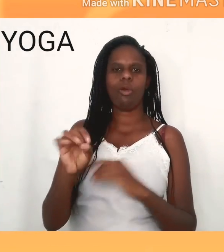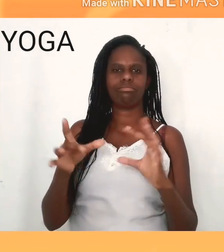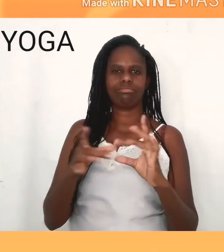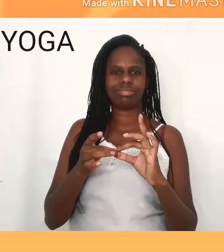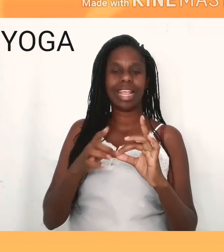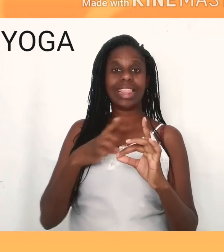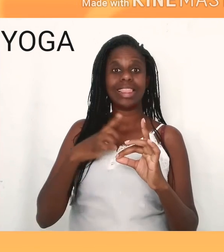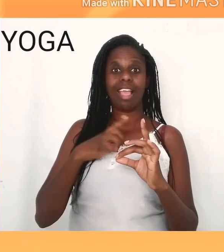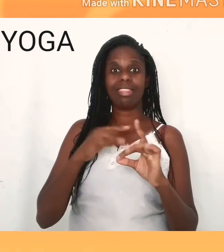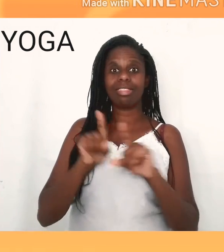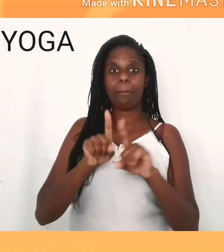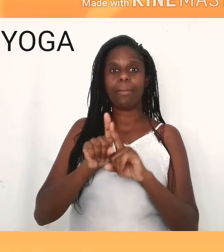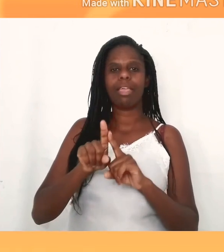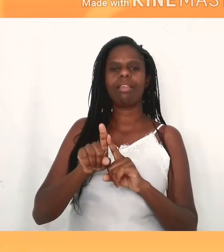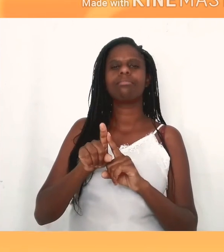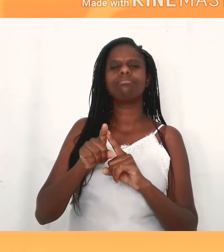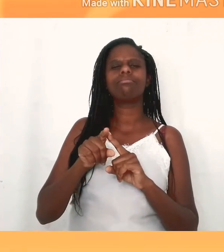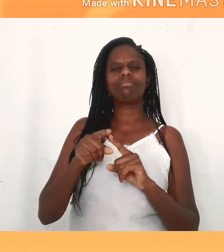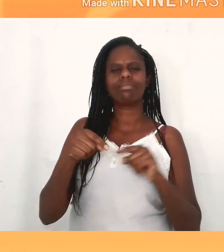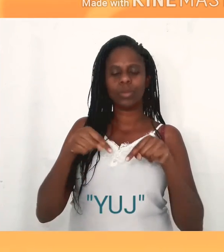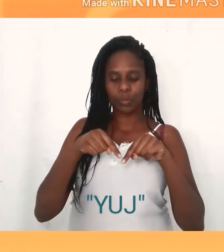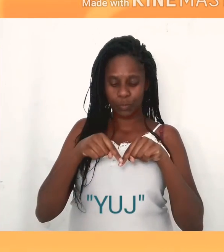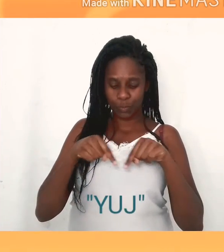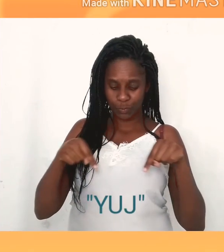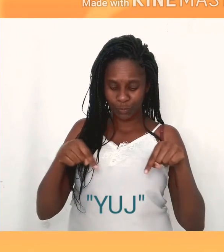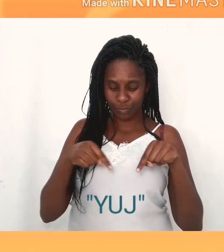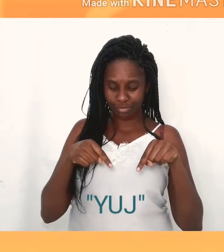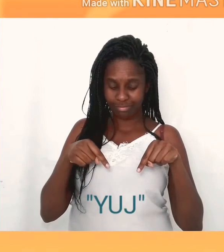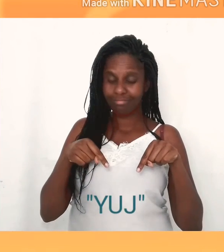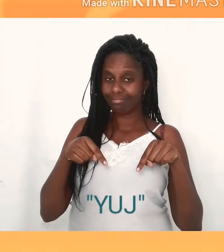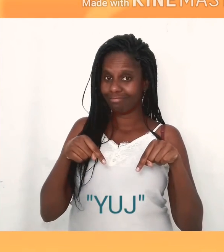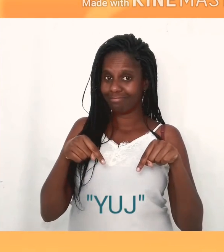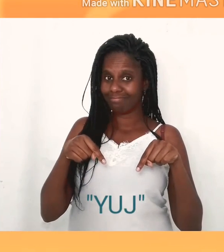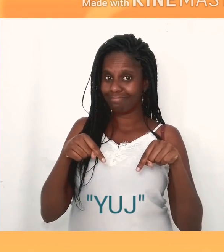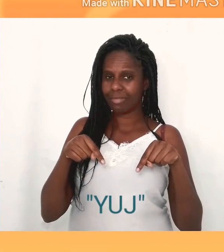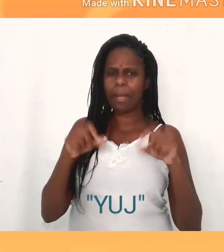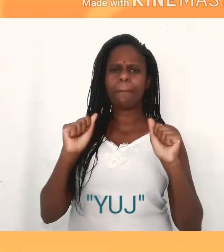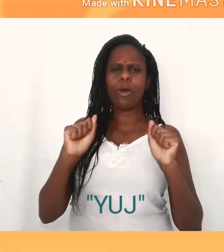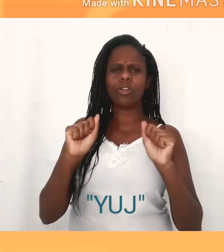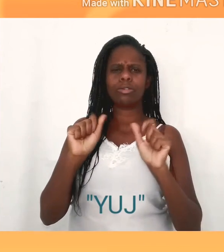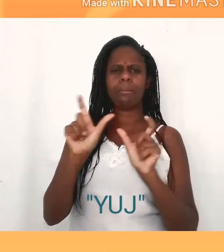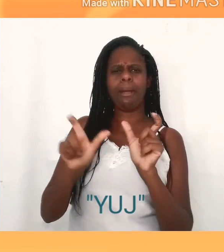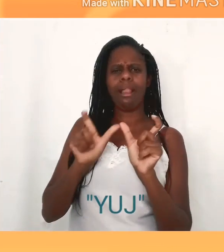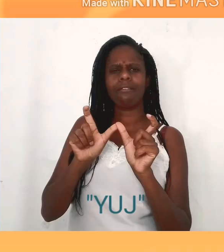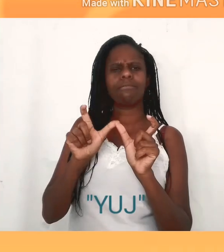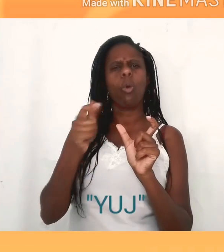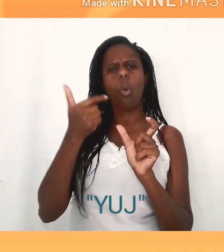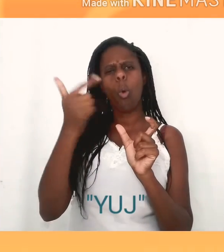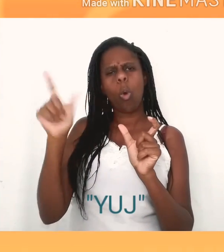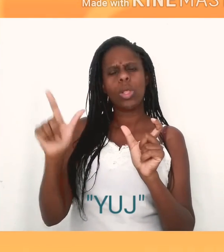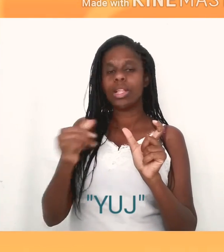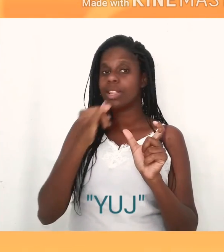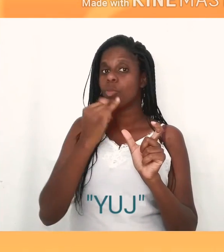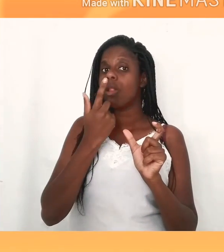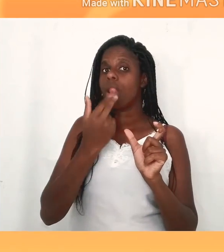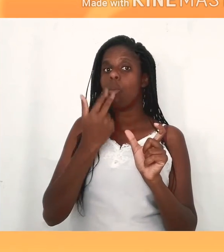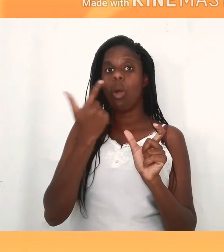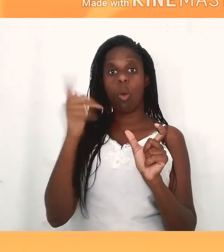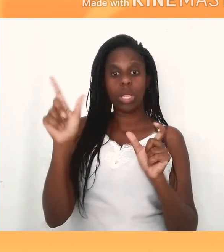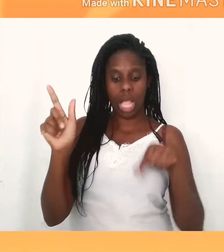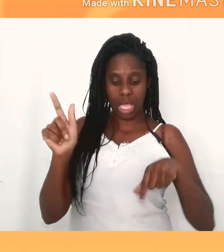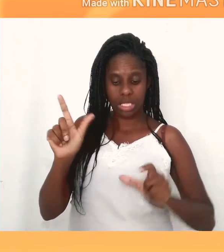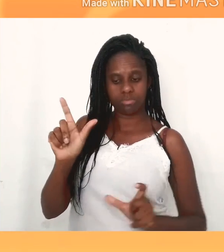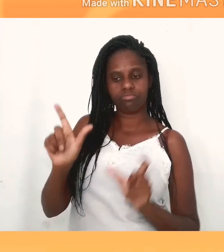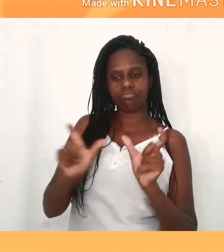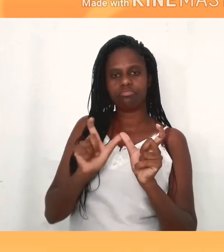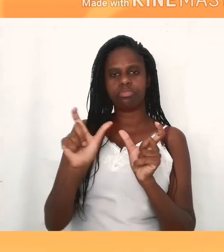vem de um radical que é yuj, ele pode compor outras palavras, né? Um exemplo que tem em